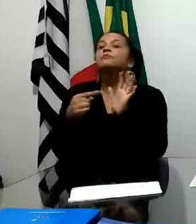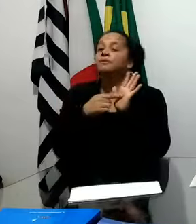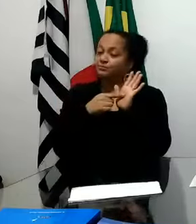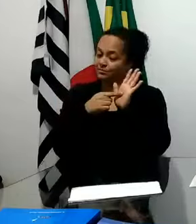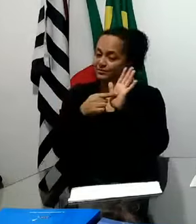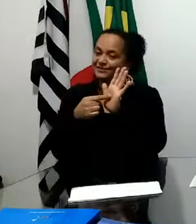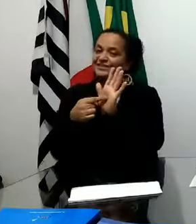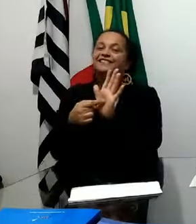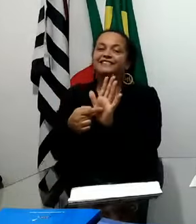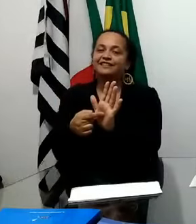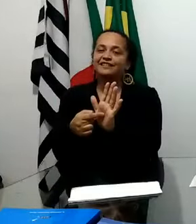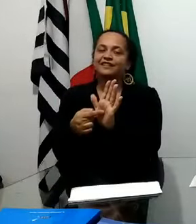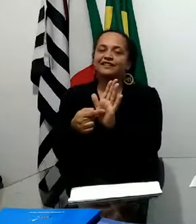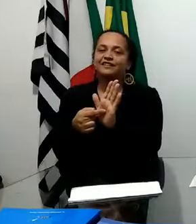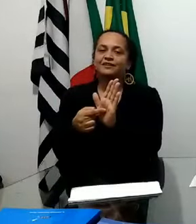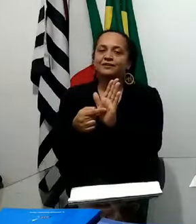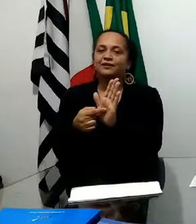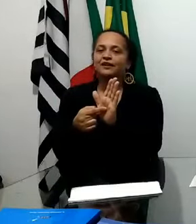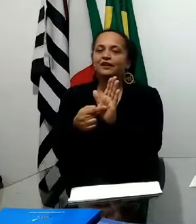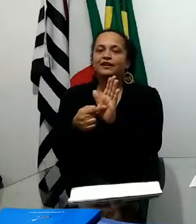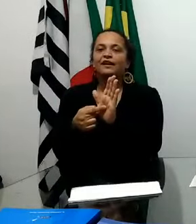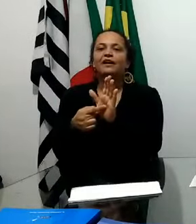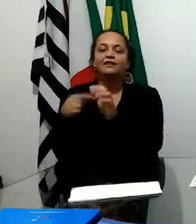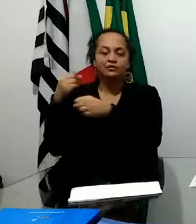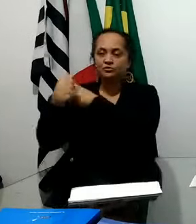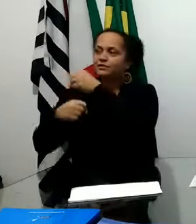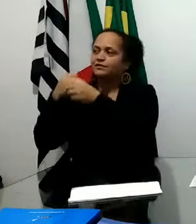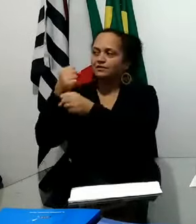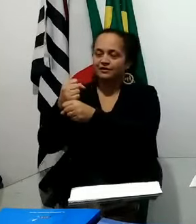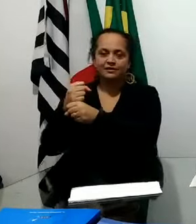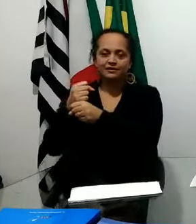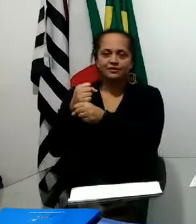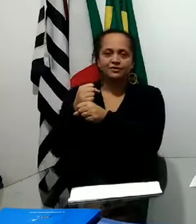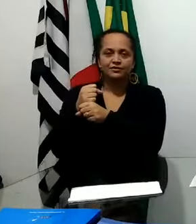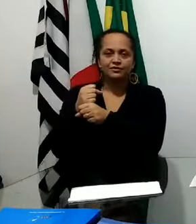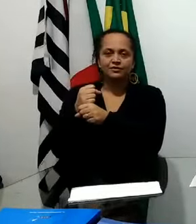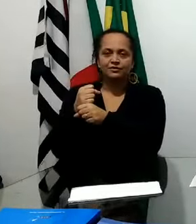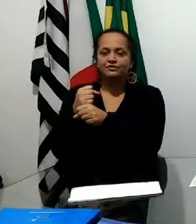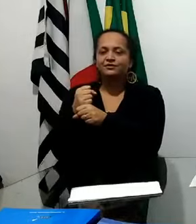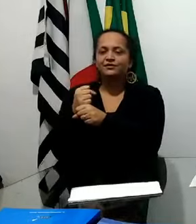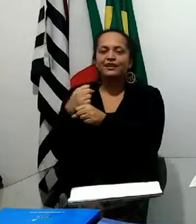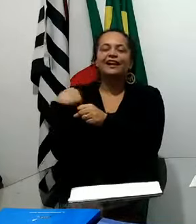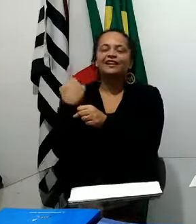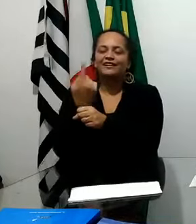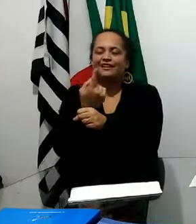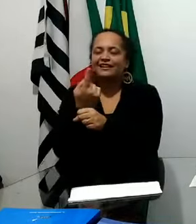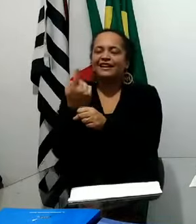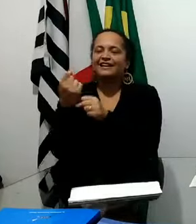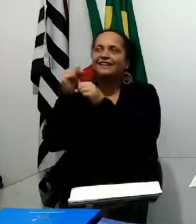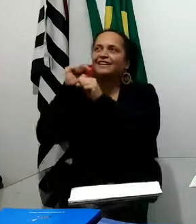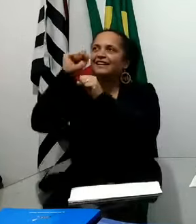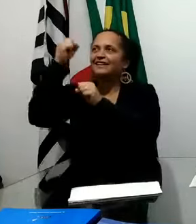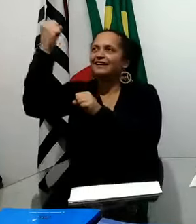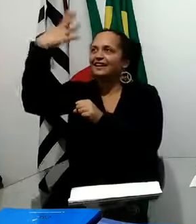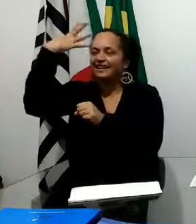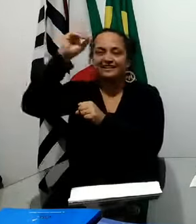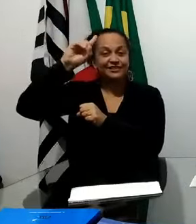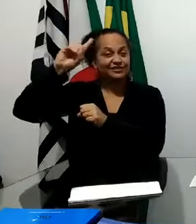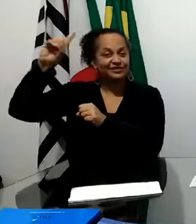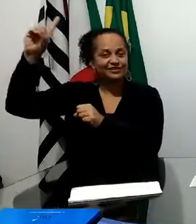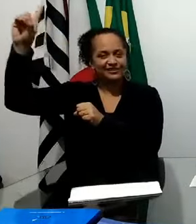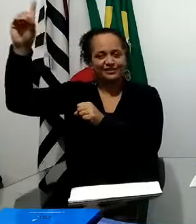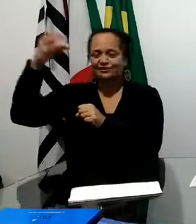mostrar nos séculos vindouros a suprema riqueza da sua graça, em bondade